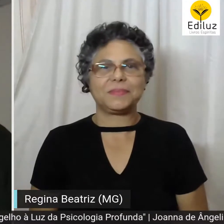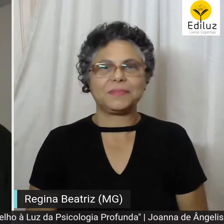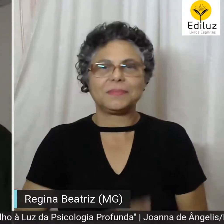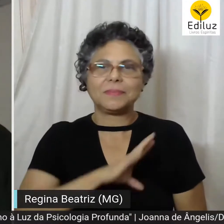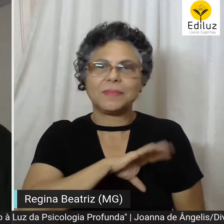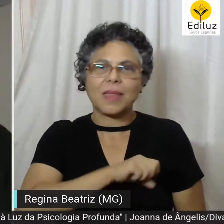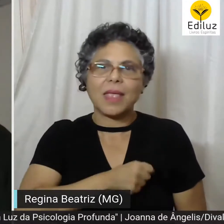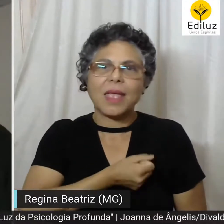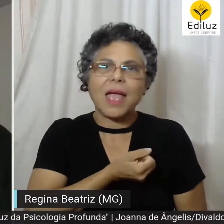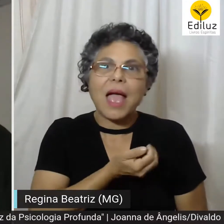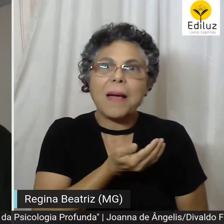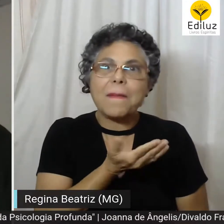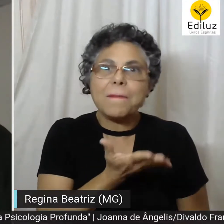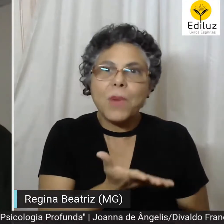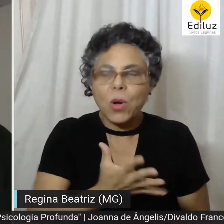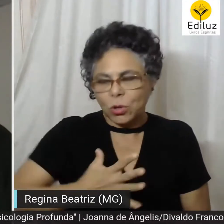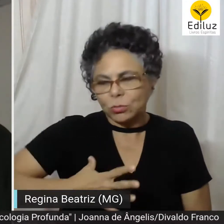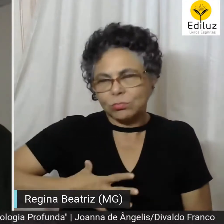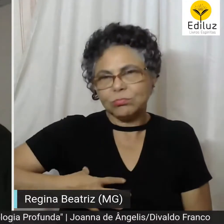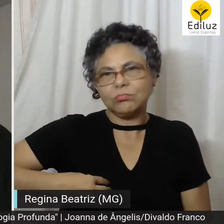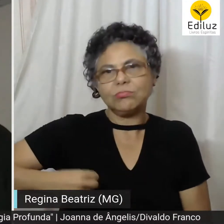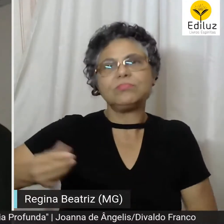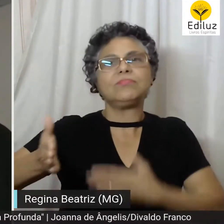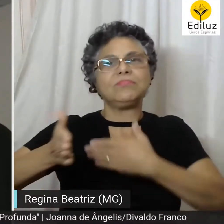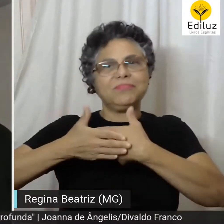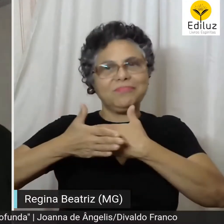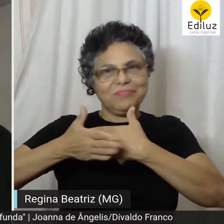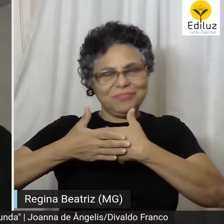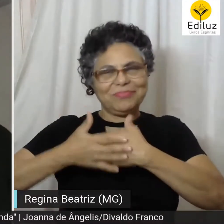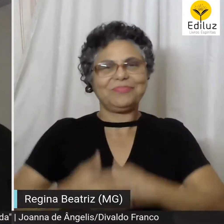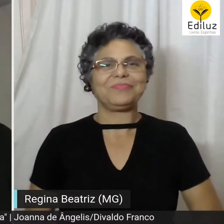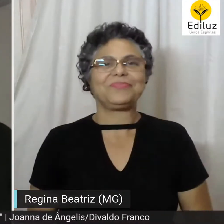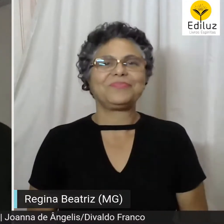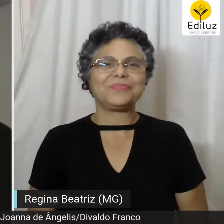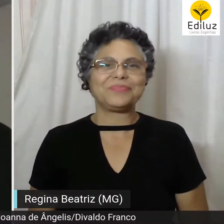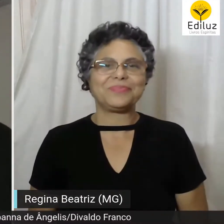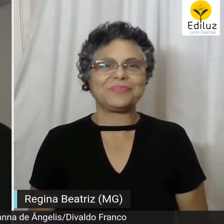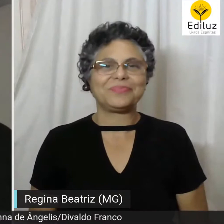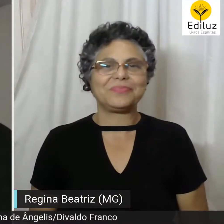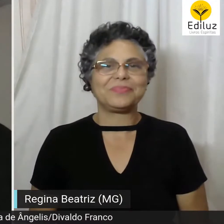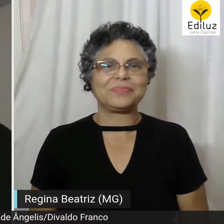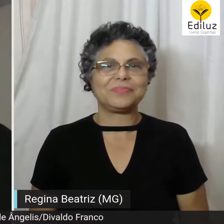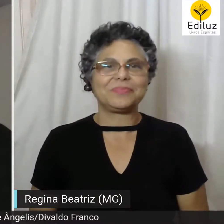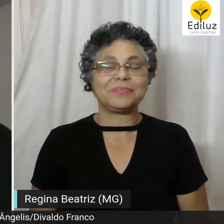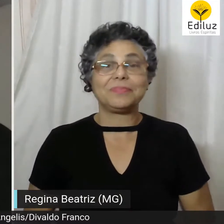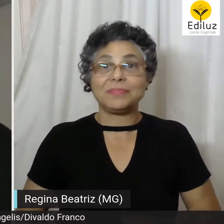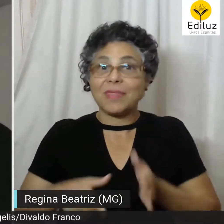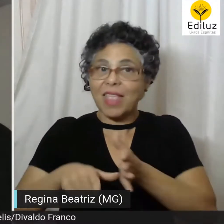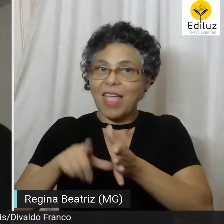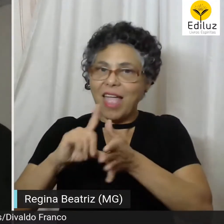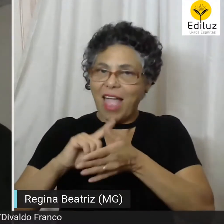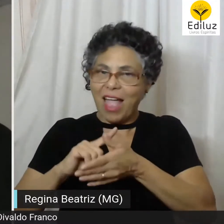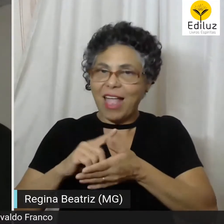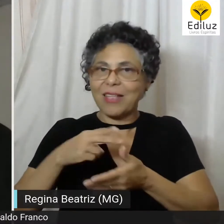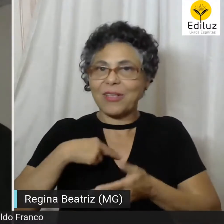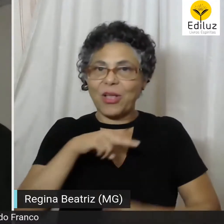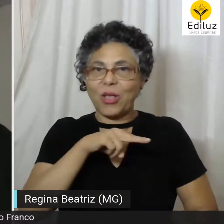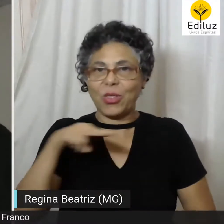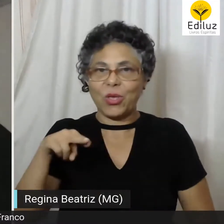amor filial. Mas antes, eu me chamo Robson